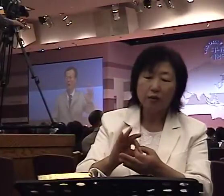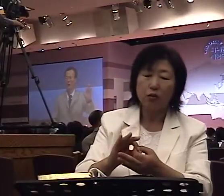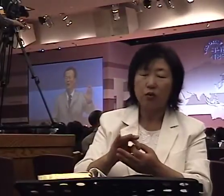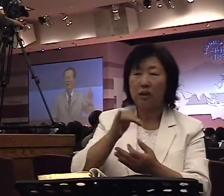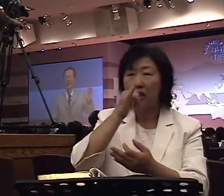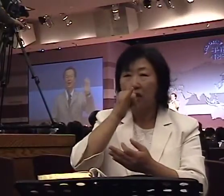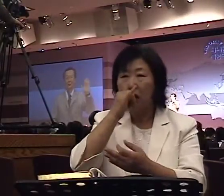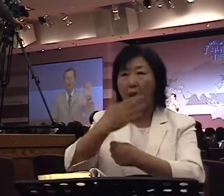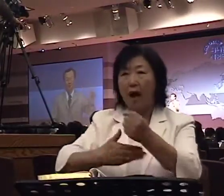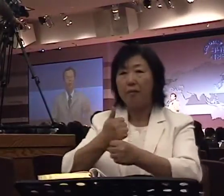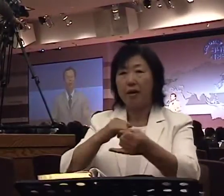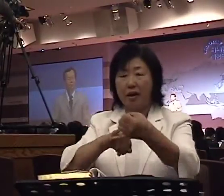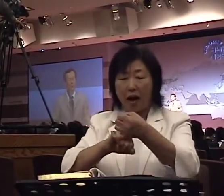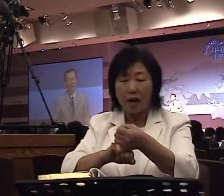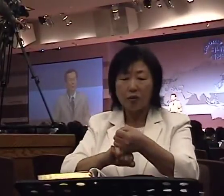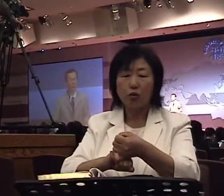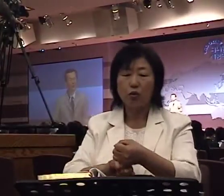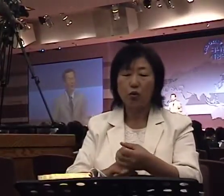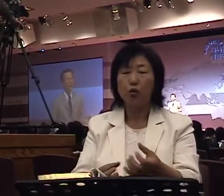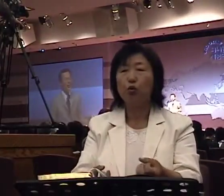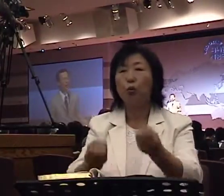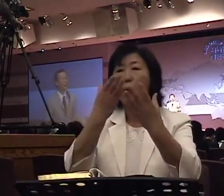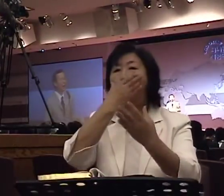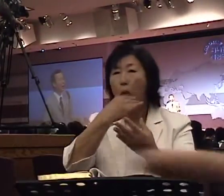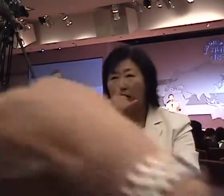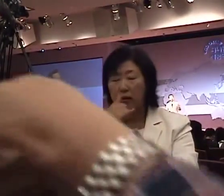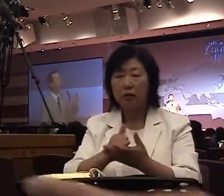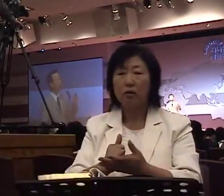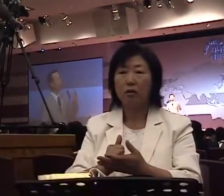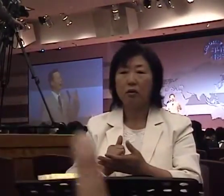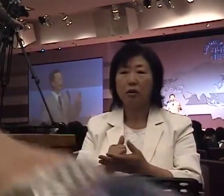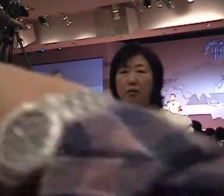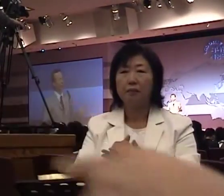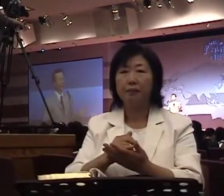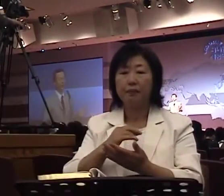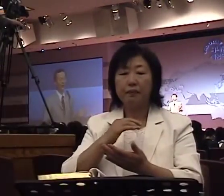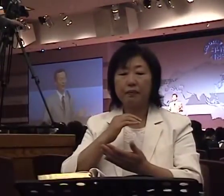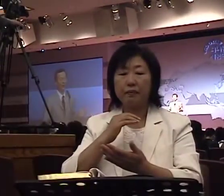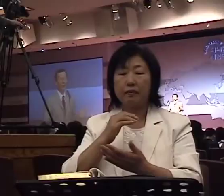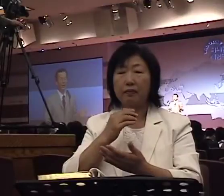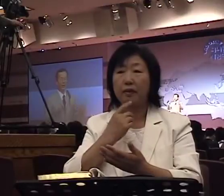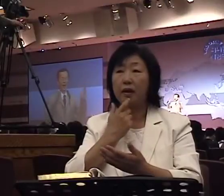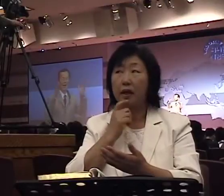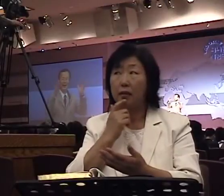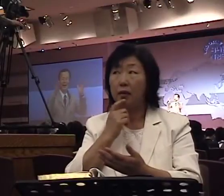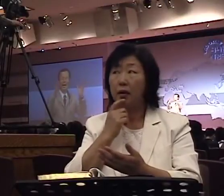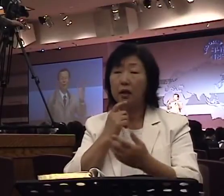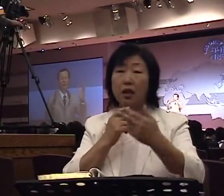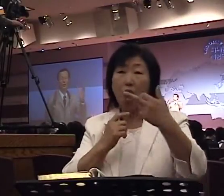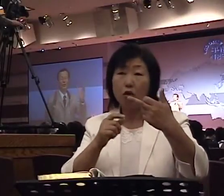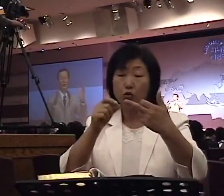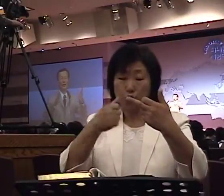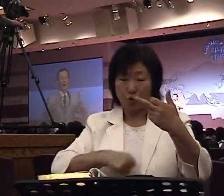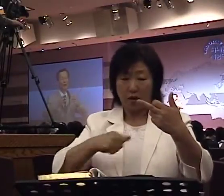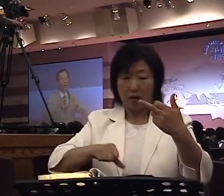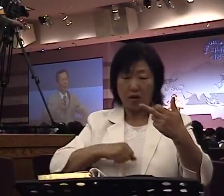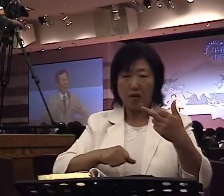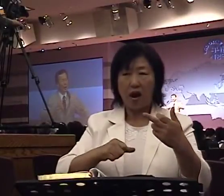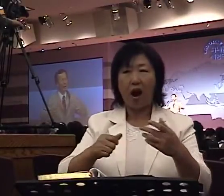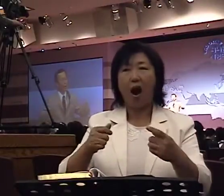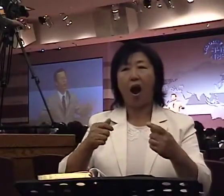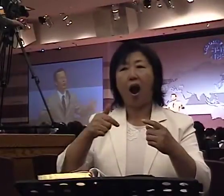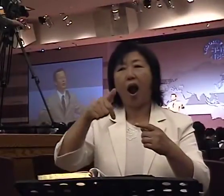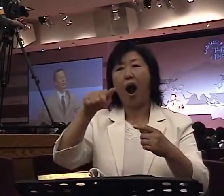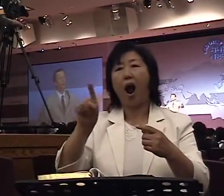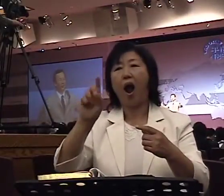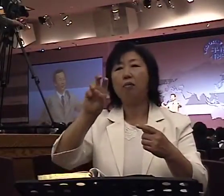하나님의 약속, 그 하나님의 축복을 볼 수 있고요. 또한 야곱의 12 아들을 통해 이제 한 가문이 한